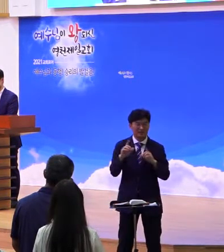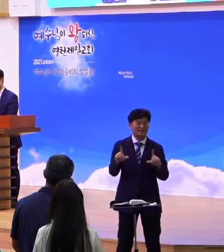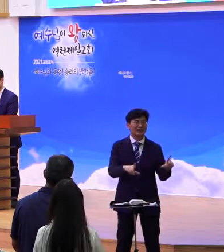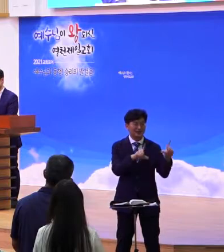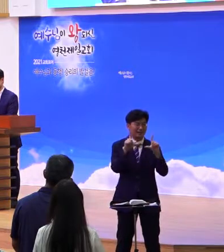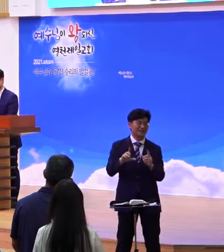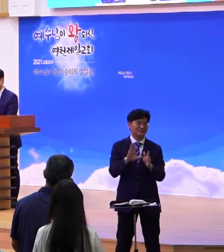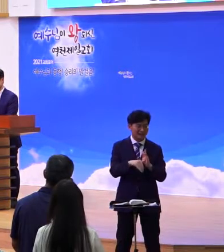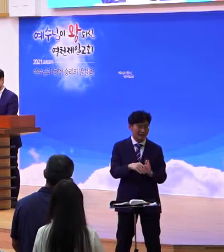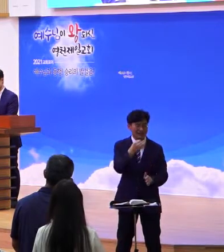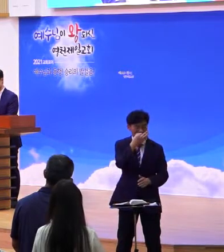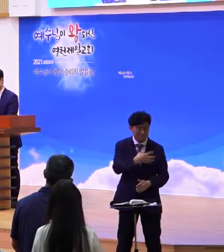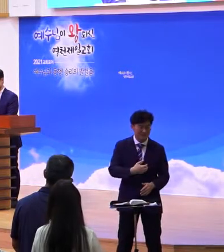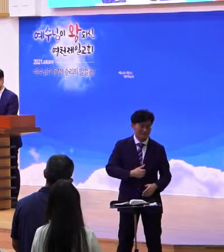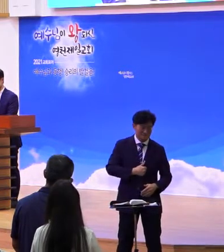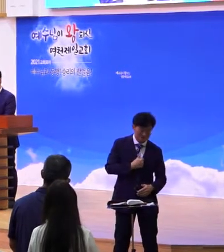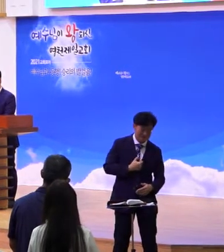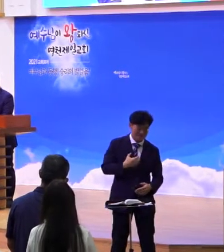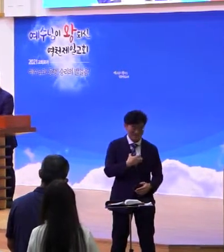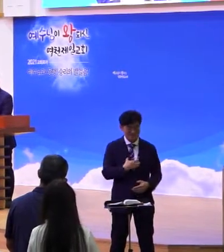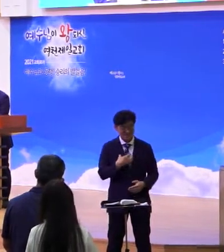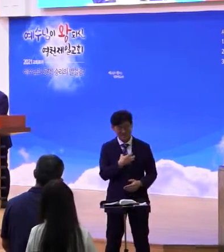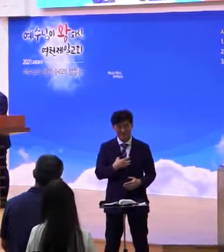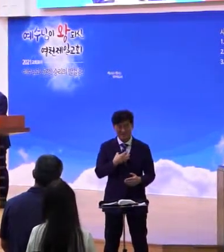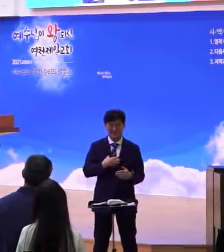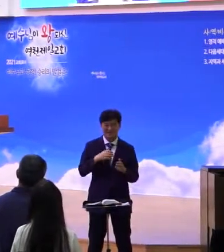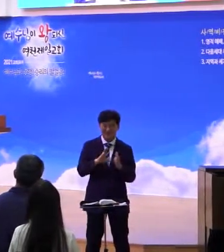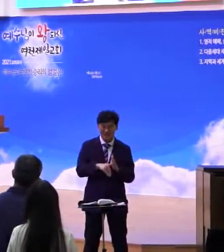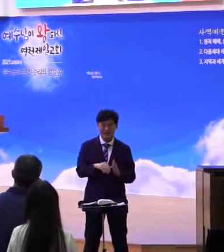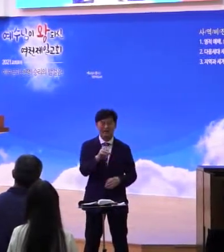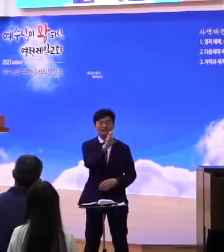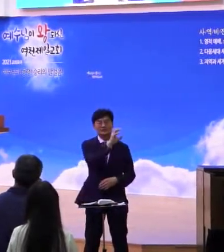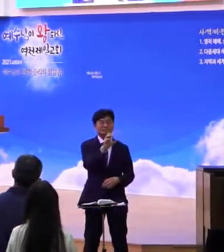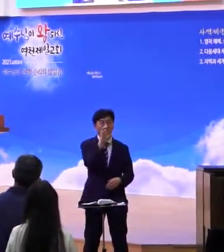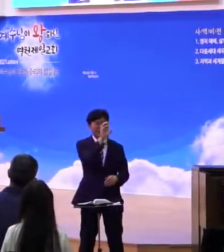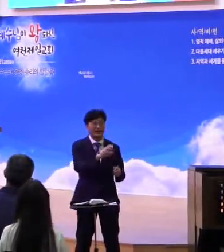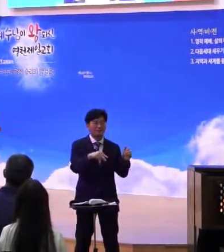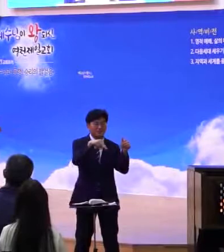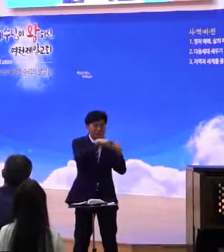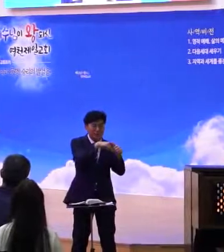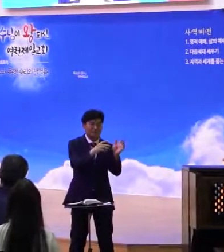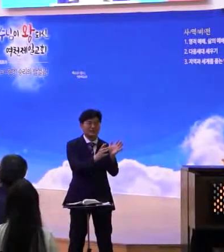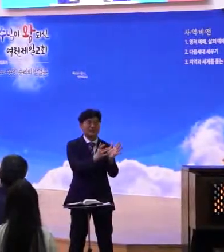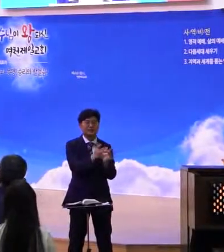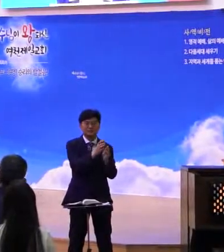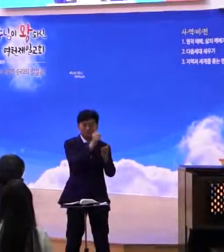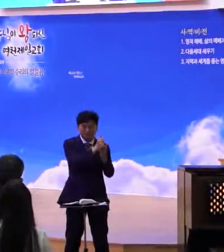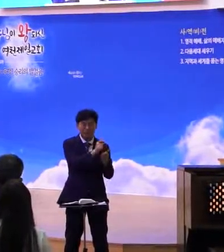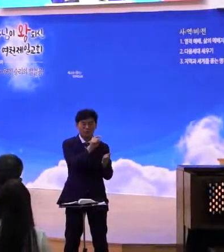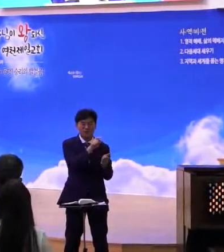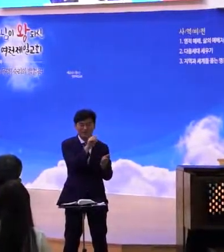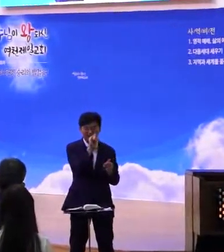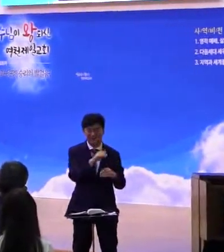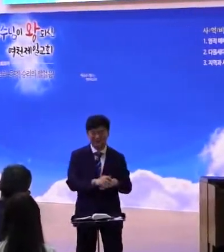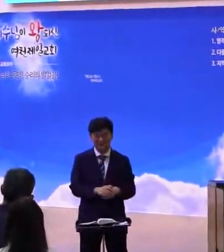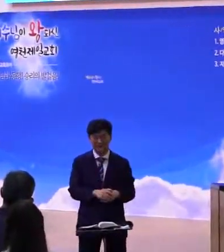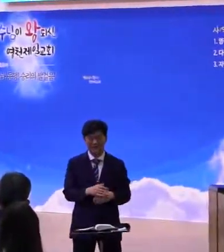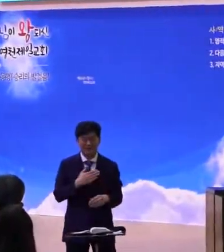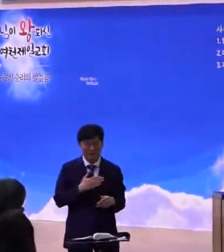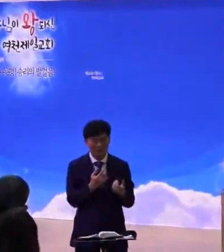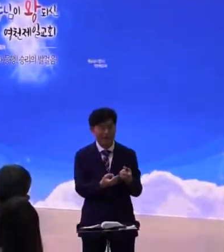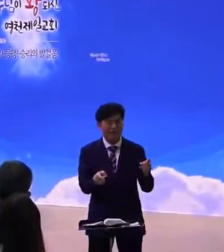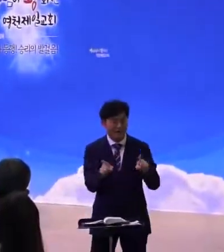고통스러운 현장에 여러분의 십자가에 매달리신 예수님이 계십니다. 여러분의 고난을 다 아시고 여러분의 삶에 함께 하시며